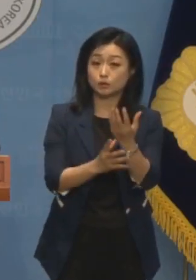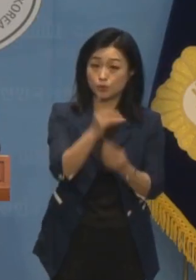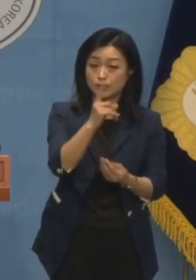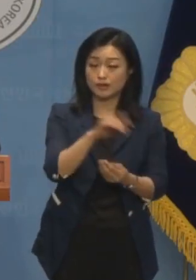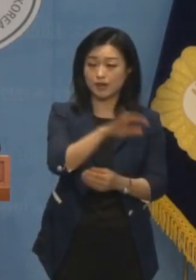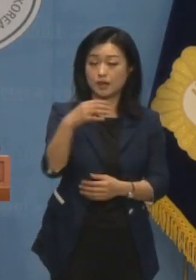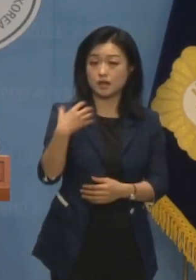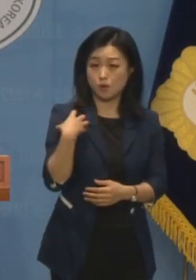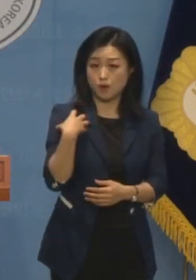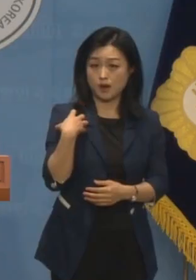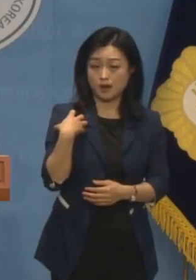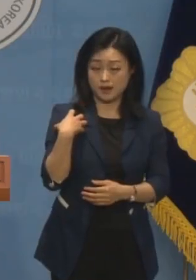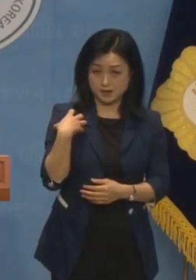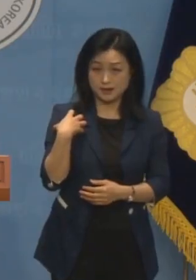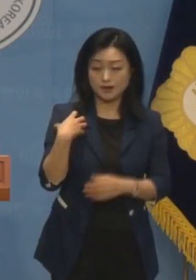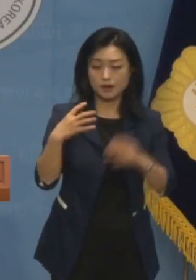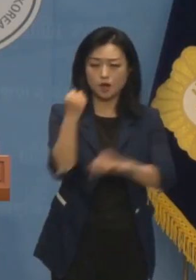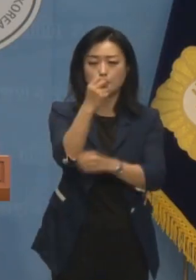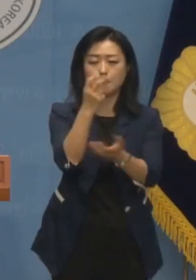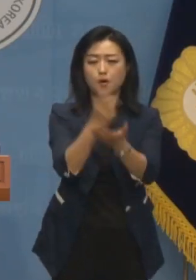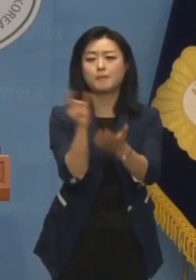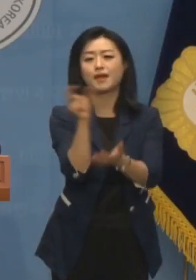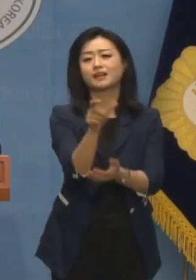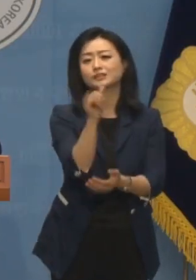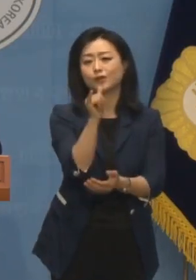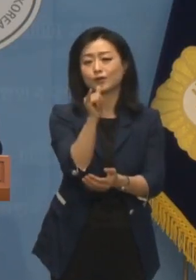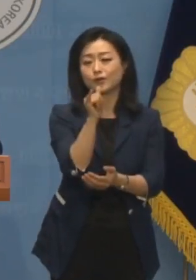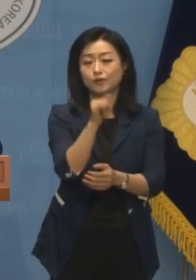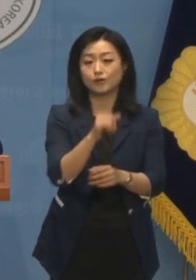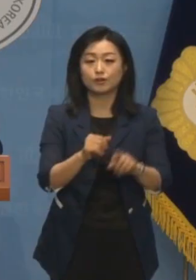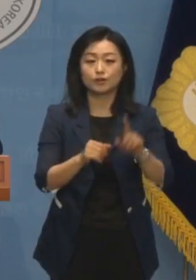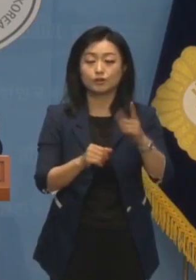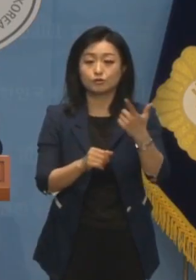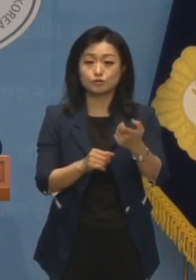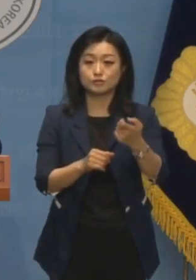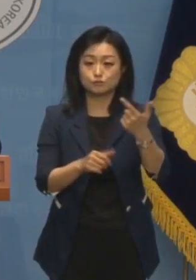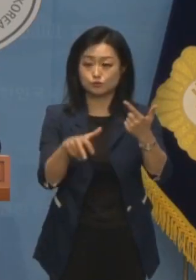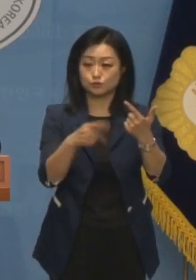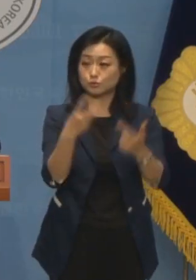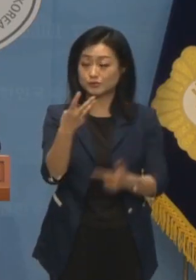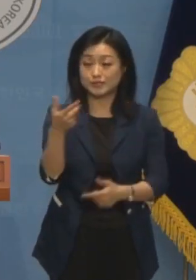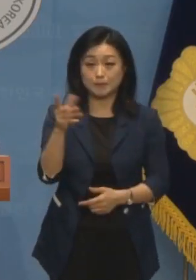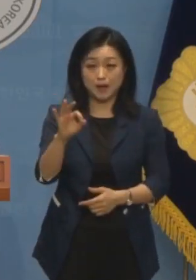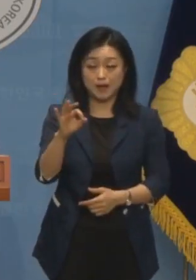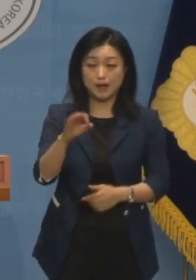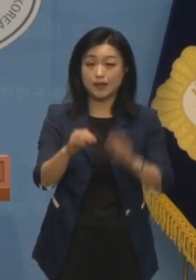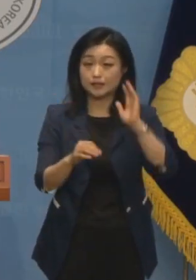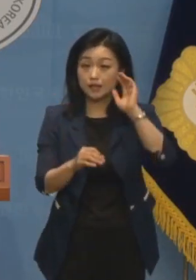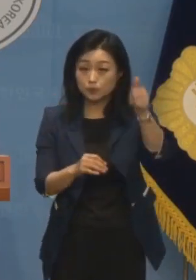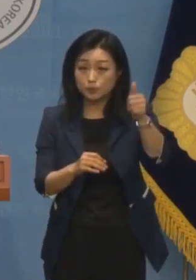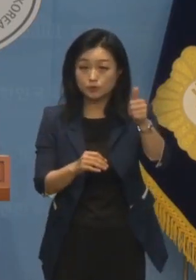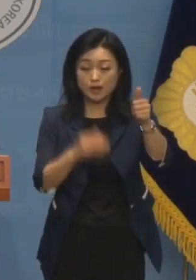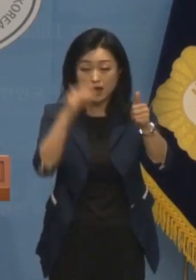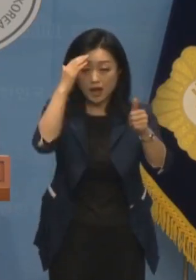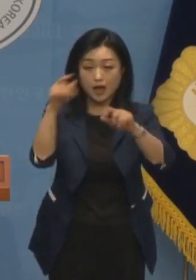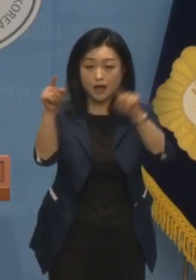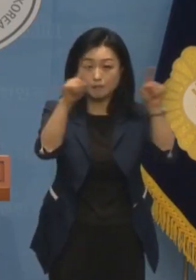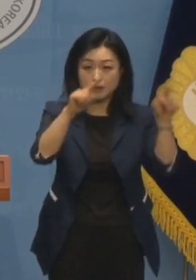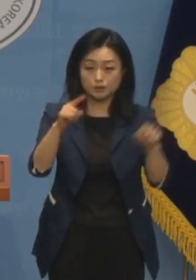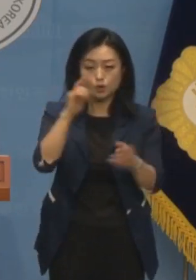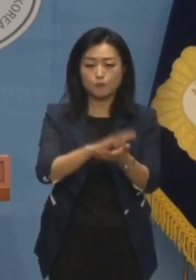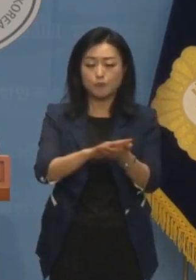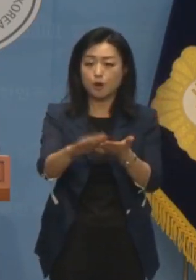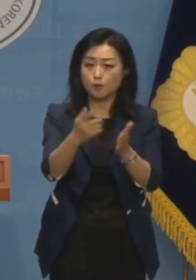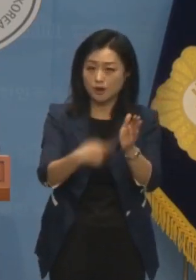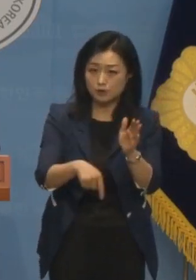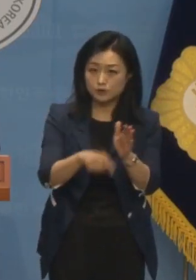의무를 맹시하고 있습니다. 대한민국 헌법 제66조 3항에는 대통령은 조국 평화적 통일을 위한